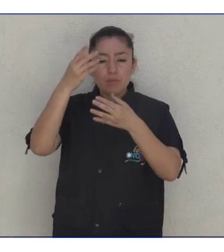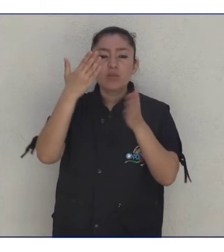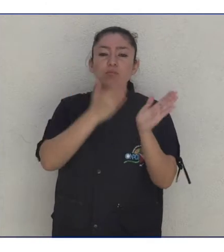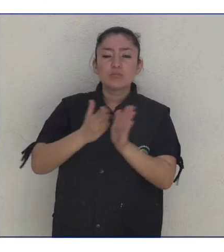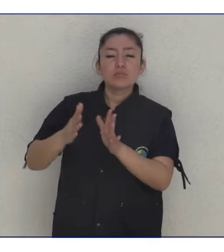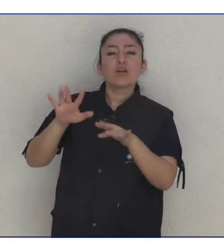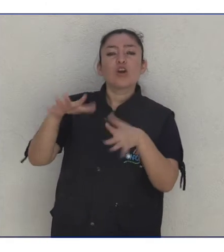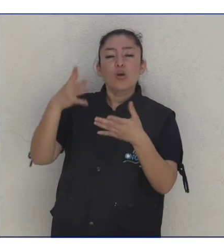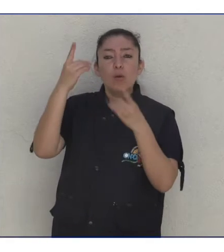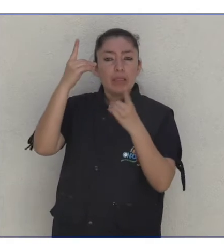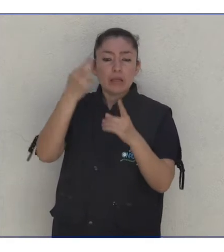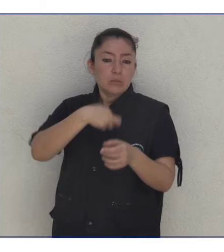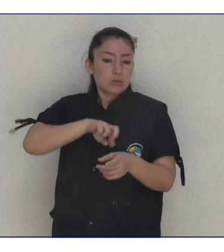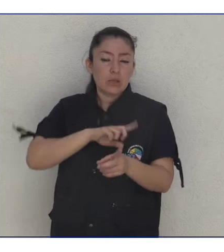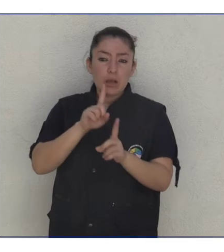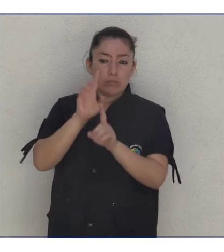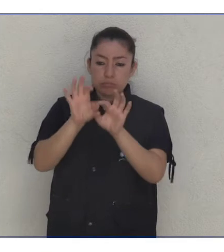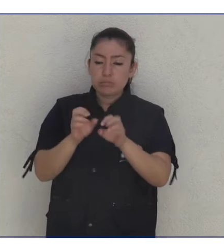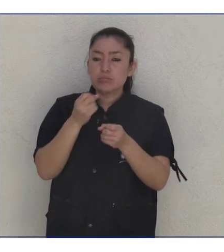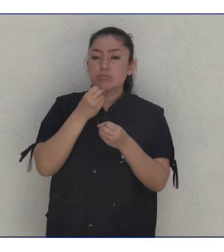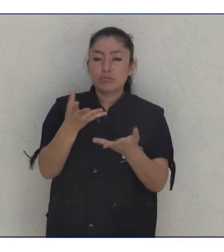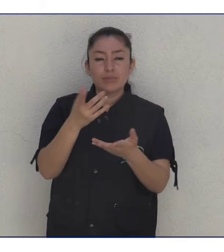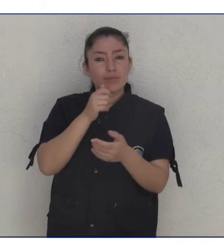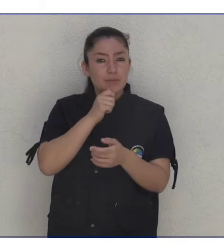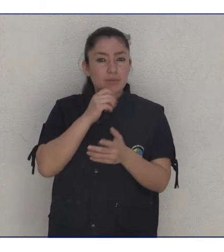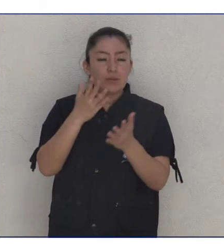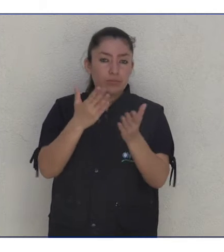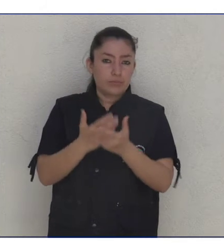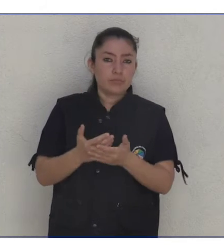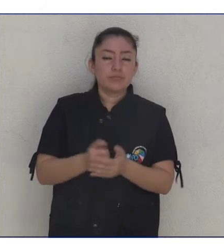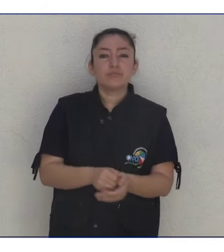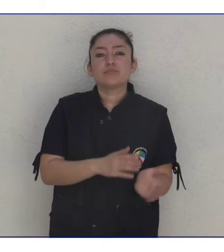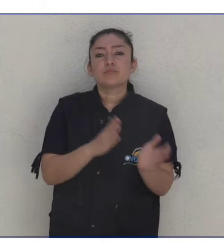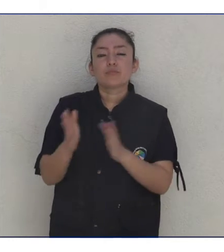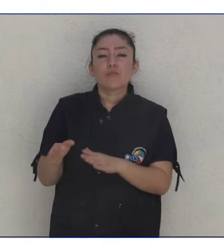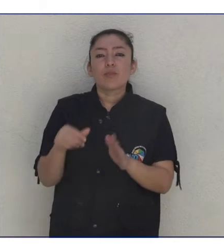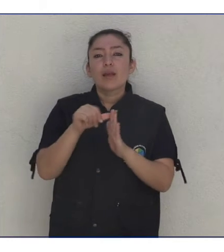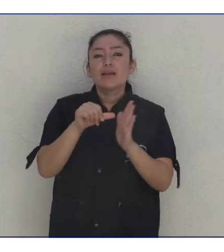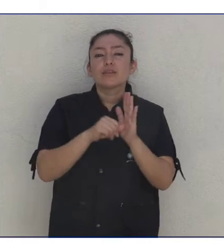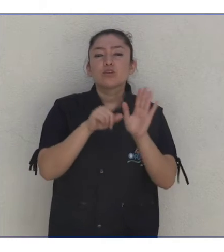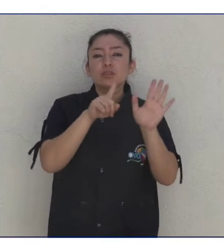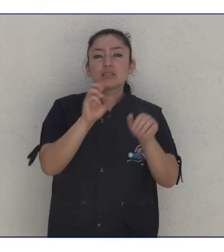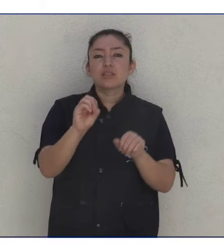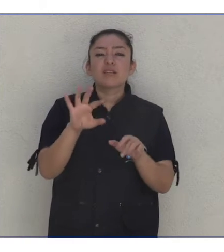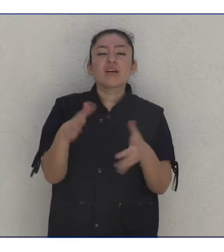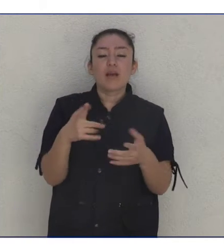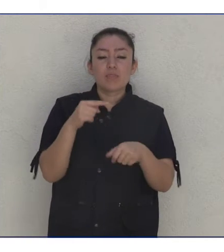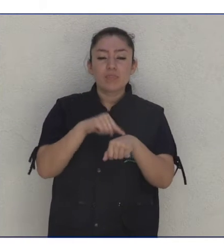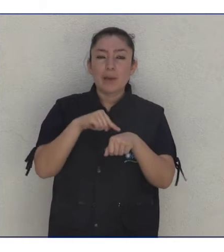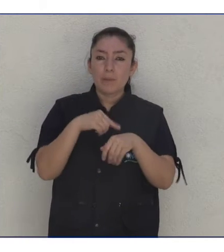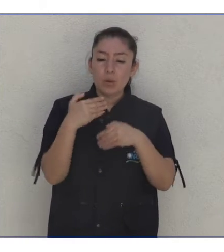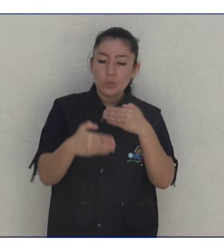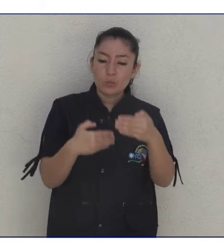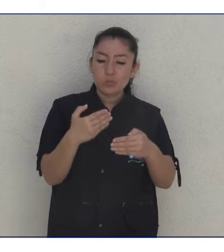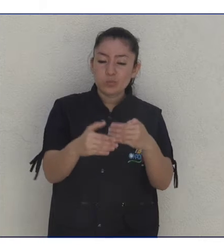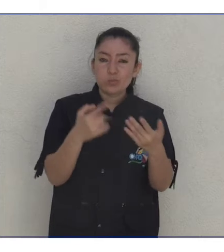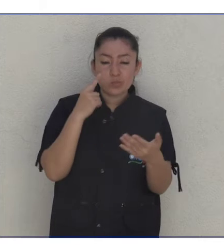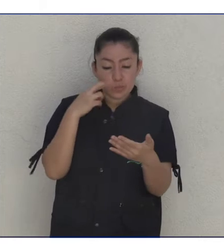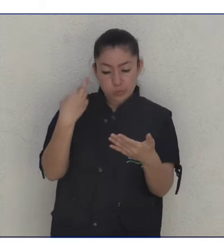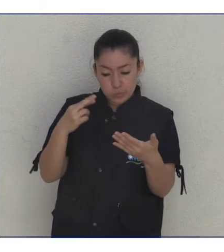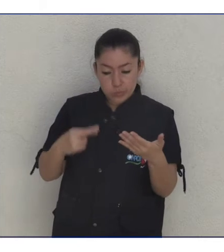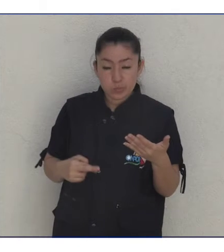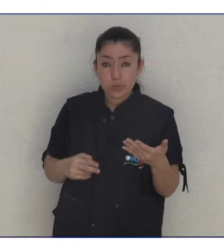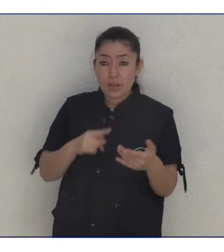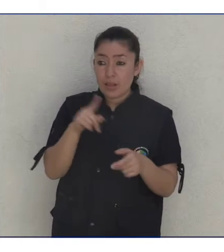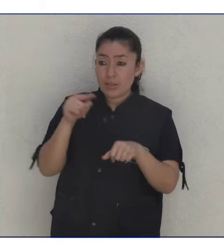procedimientos para asegurar la ejecución. Artículo 60. Resolución del recurso de revisión. Emitida la resolución de la